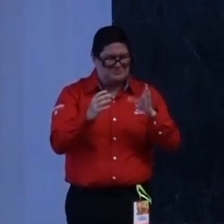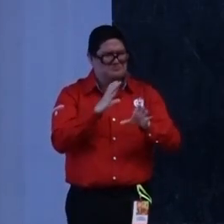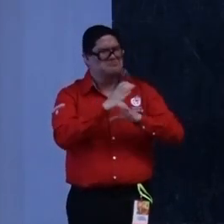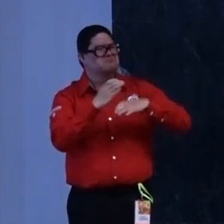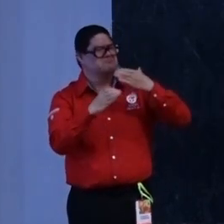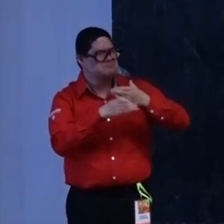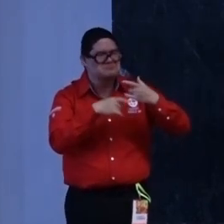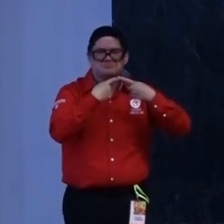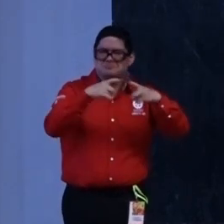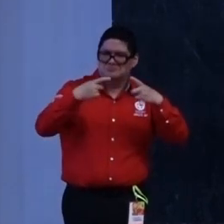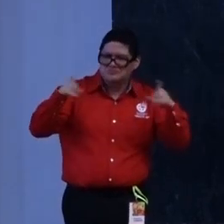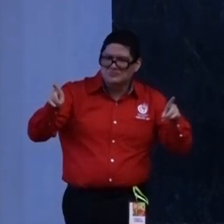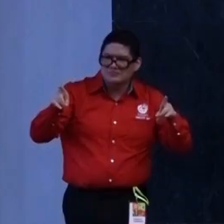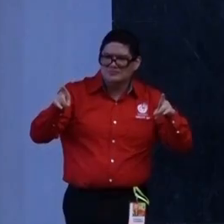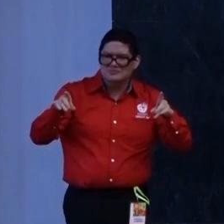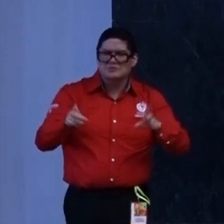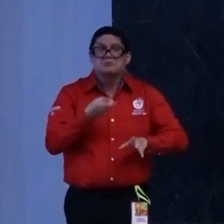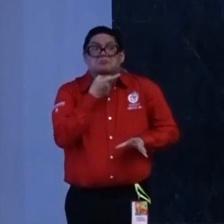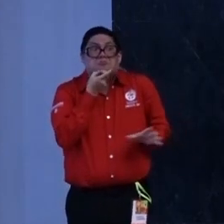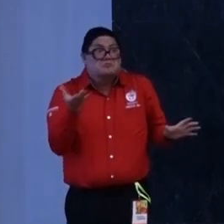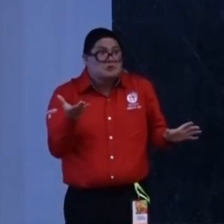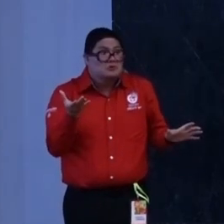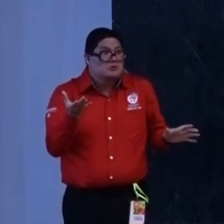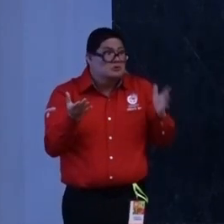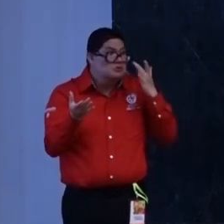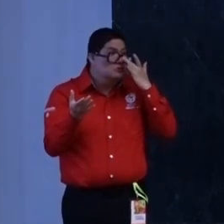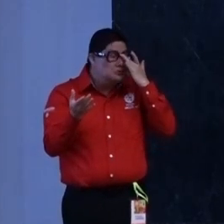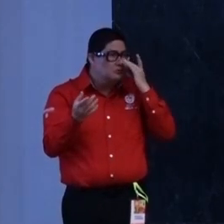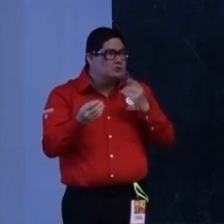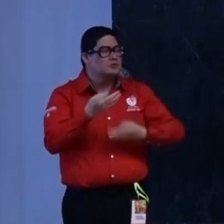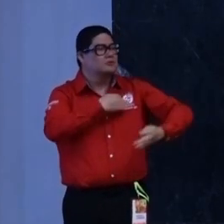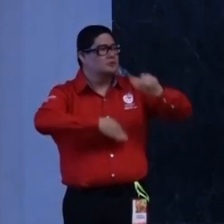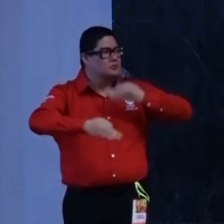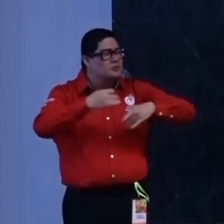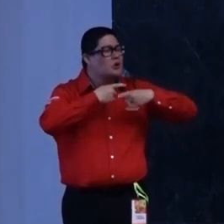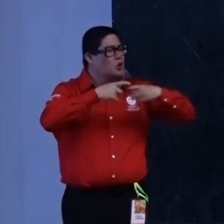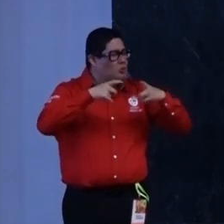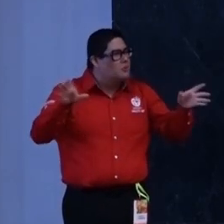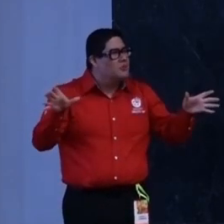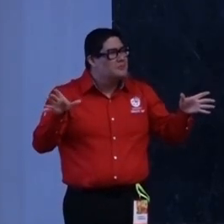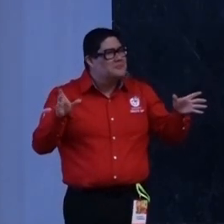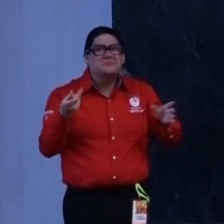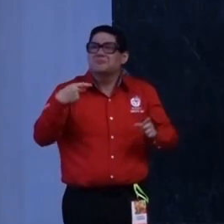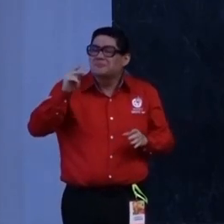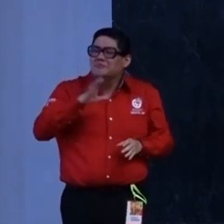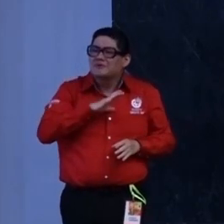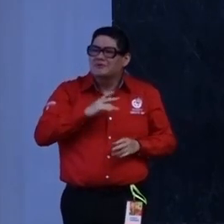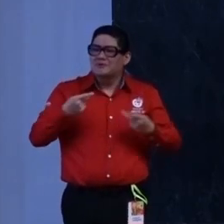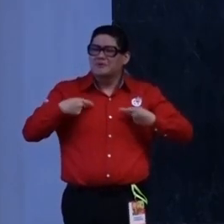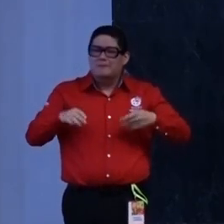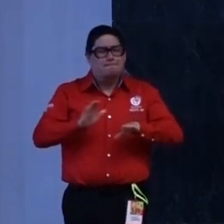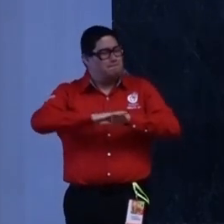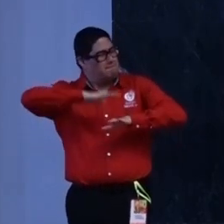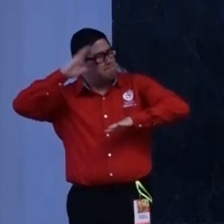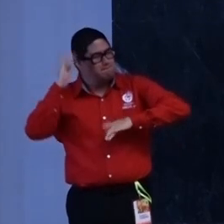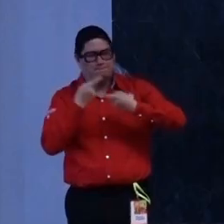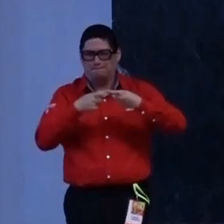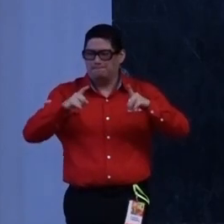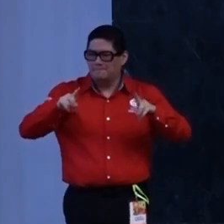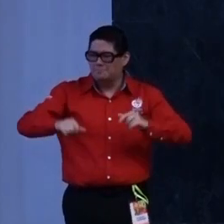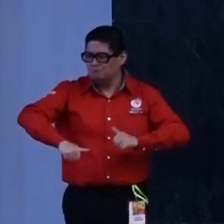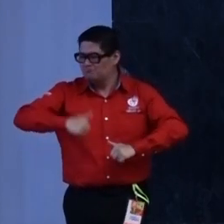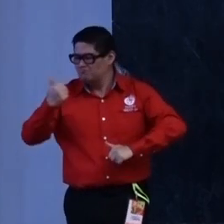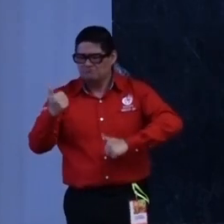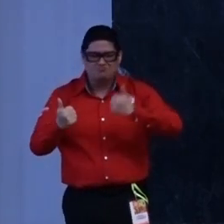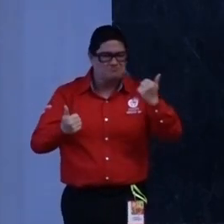gente diferente? Porque dices, todos somos diferentes, pero hay gente más diferente que